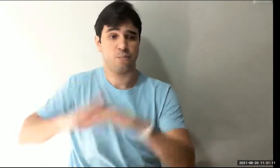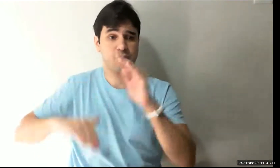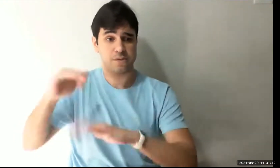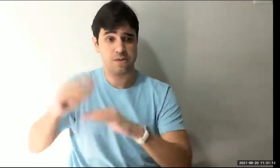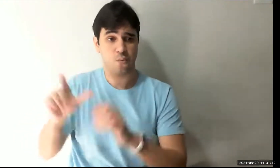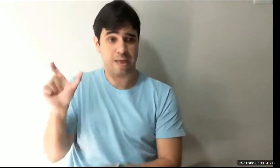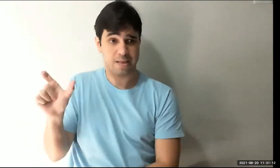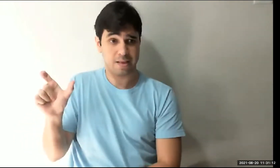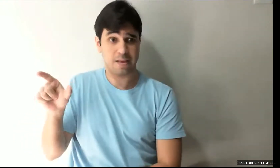as federações e esses